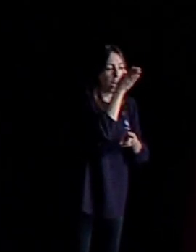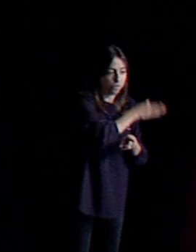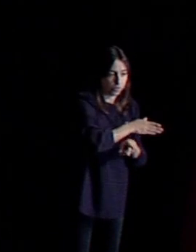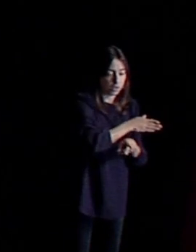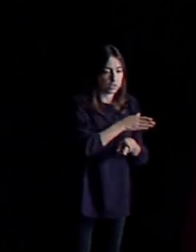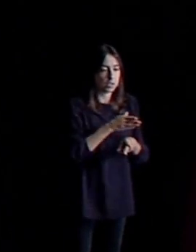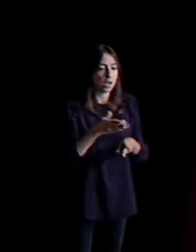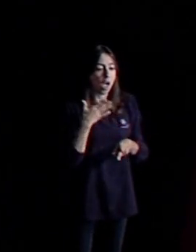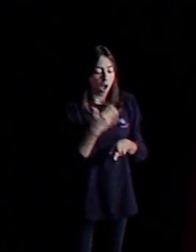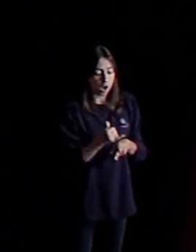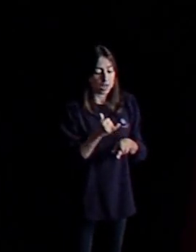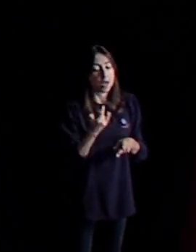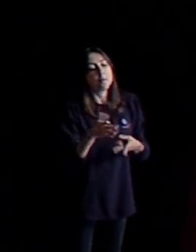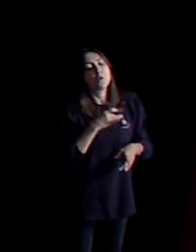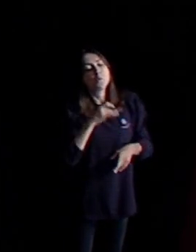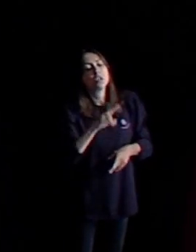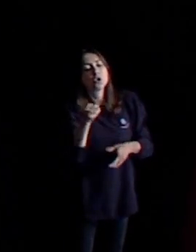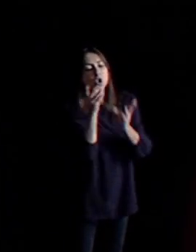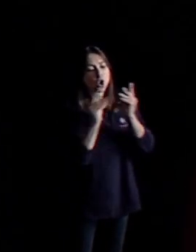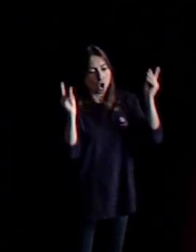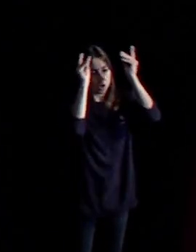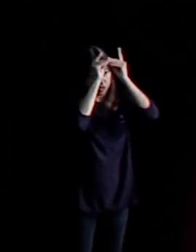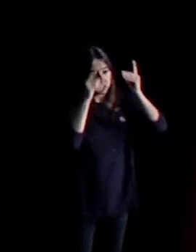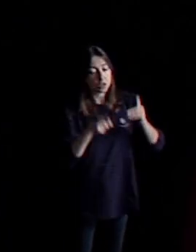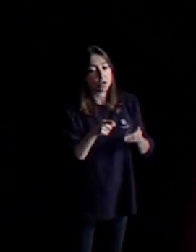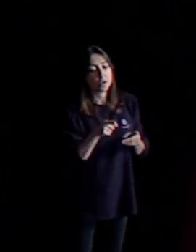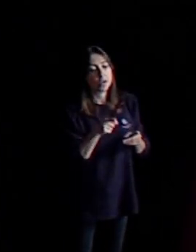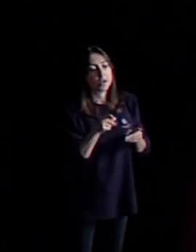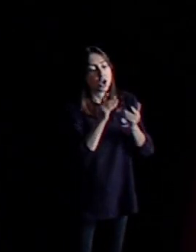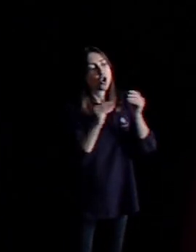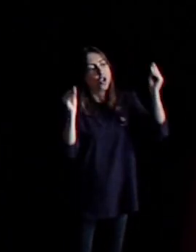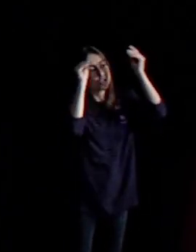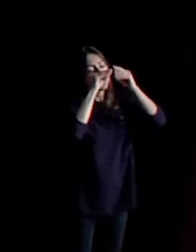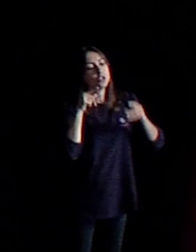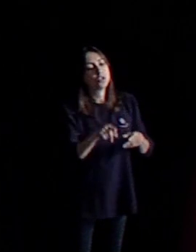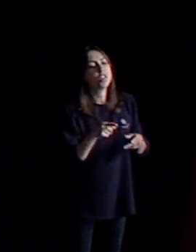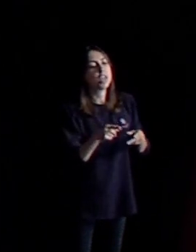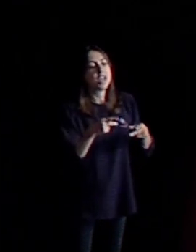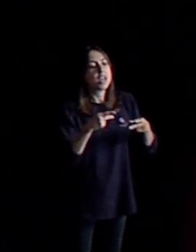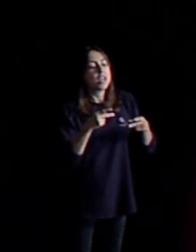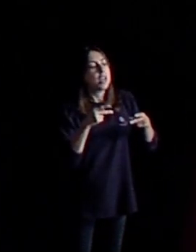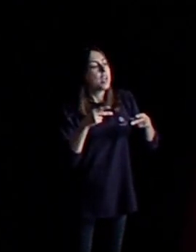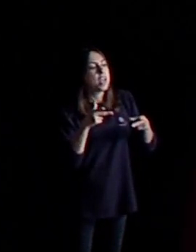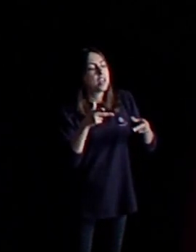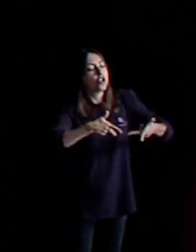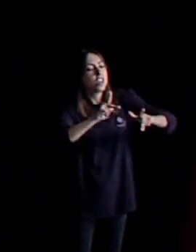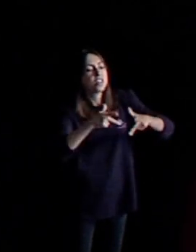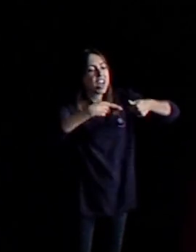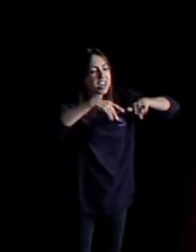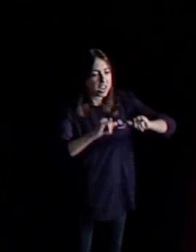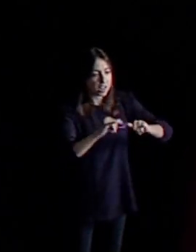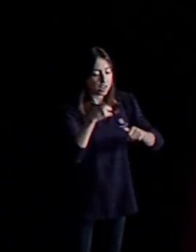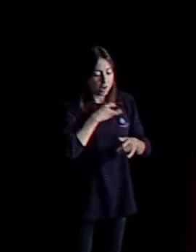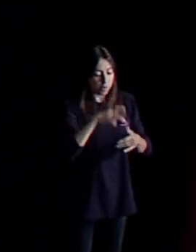quizás hay otro concepto, como es el concepto de intolerancia, que podría englobar de alguna